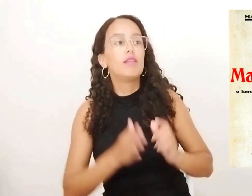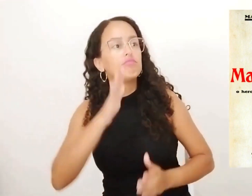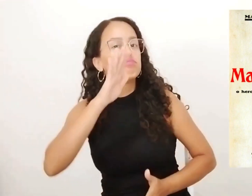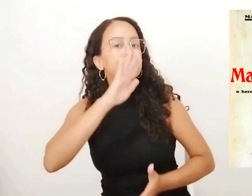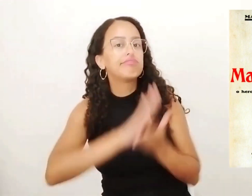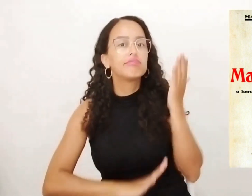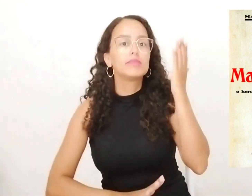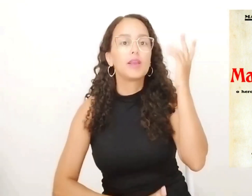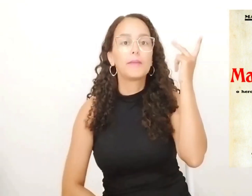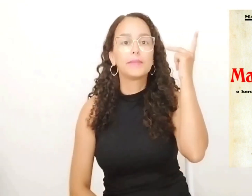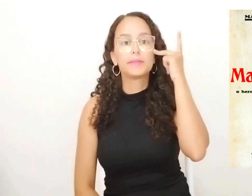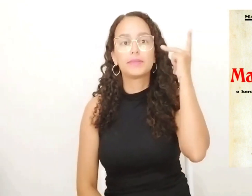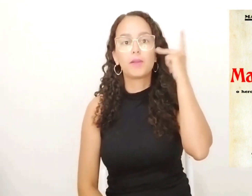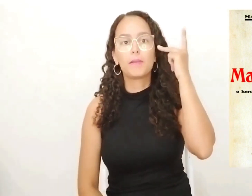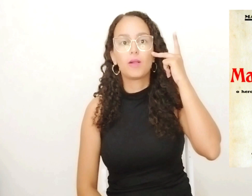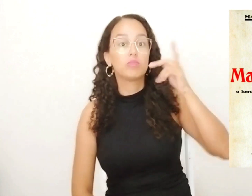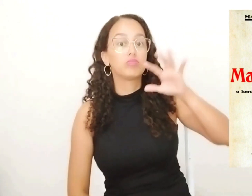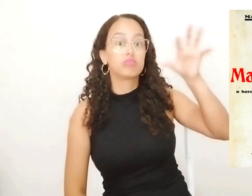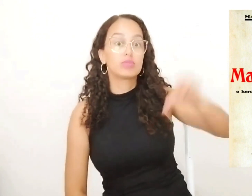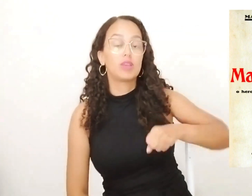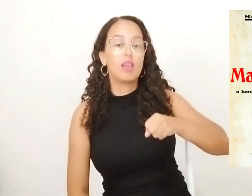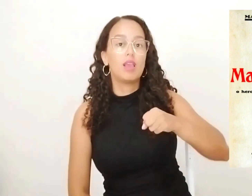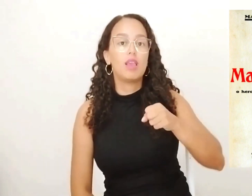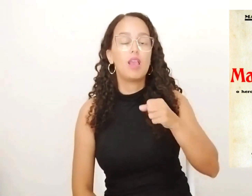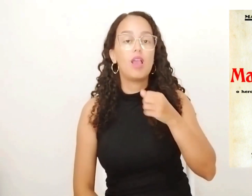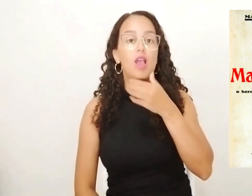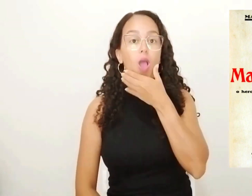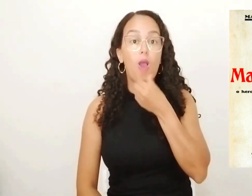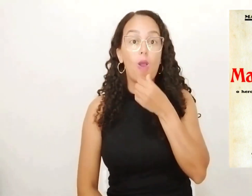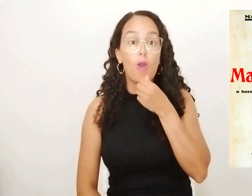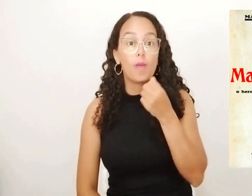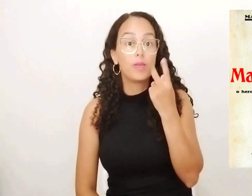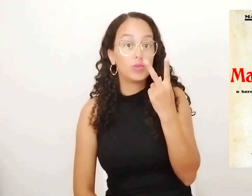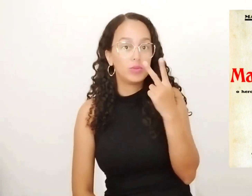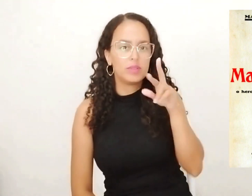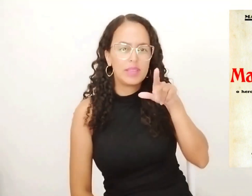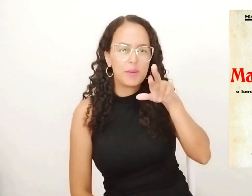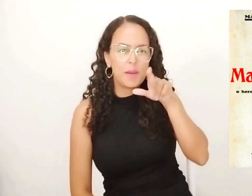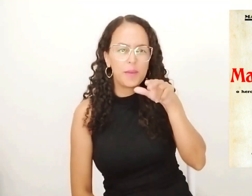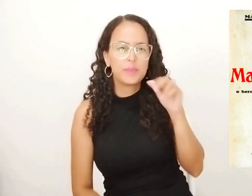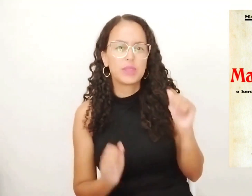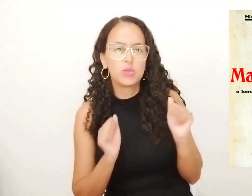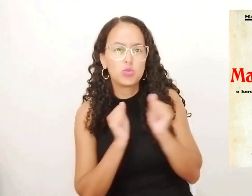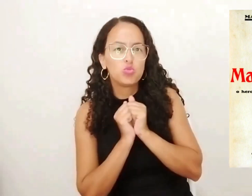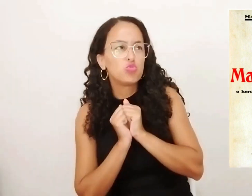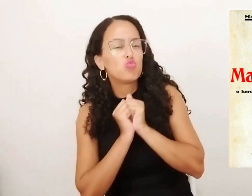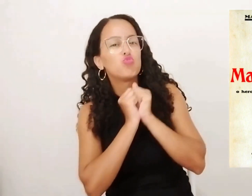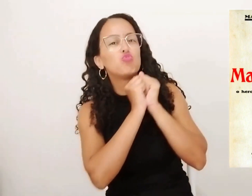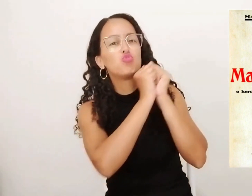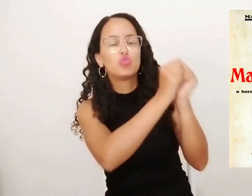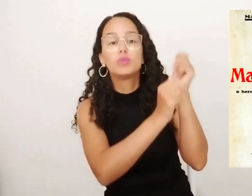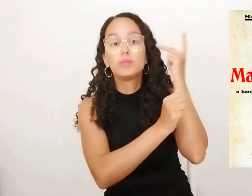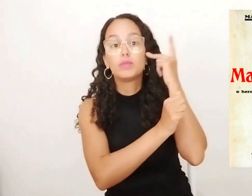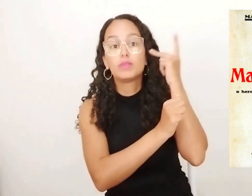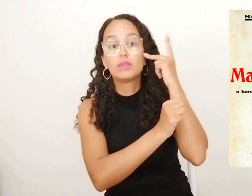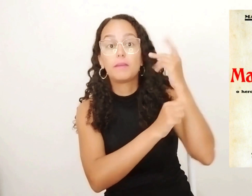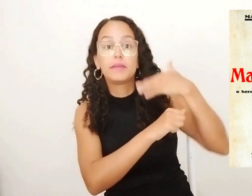Após algumas tentativas, ele consegue de volta o amuleto e retorna para sua tribo